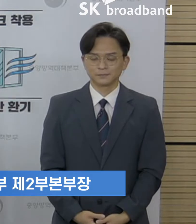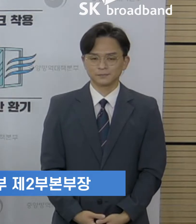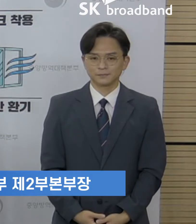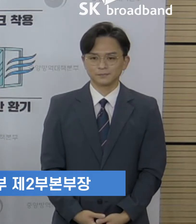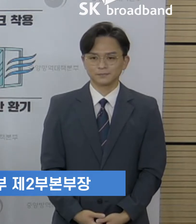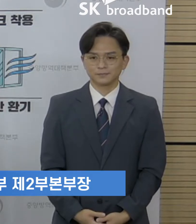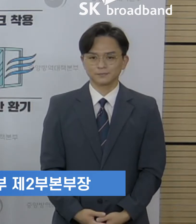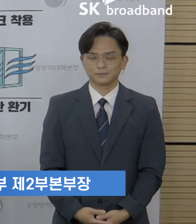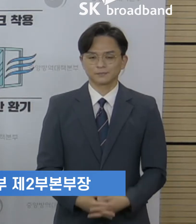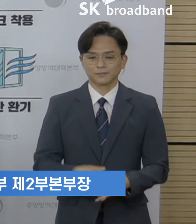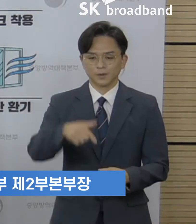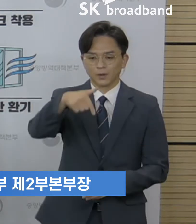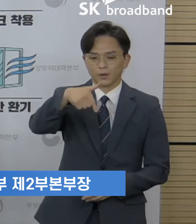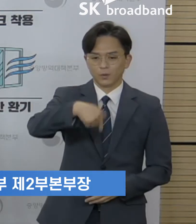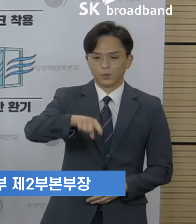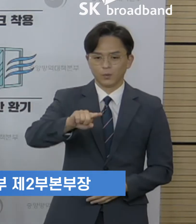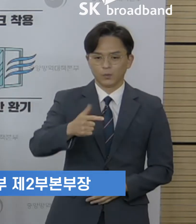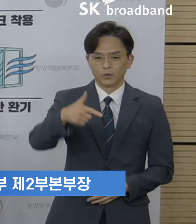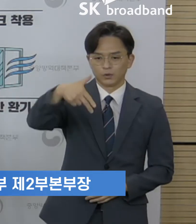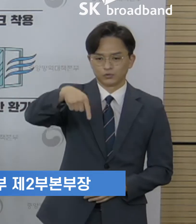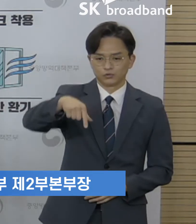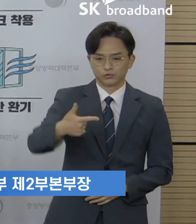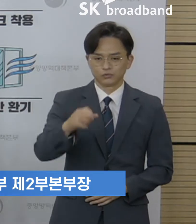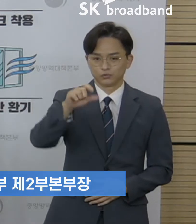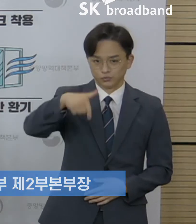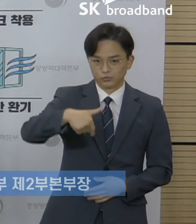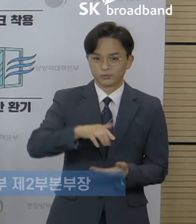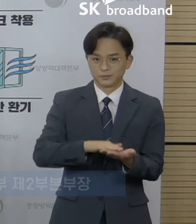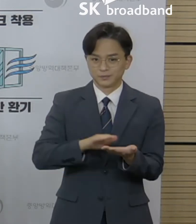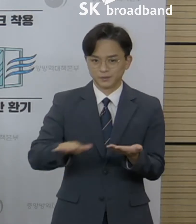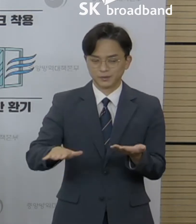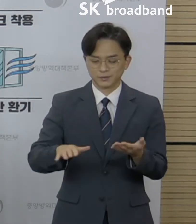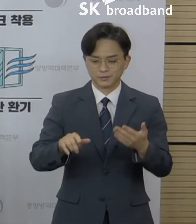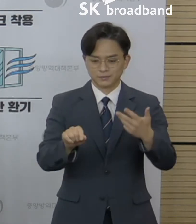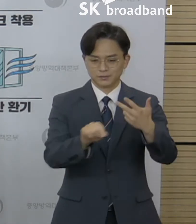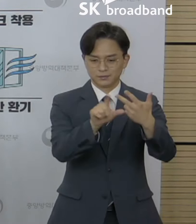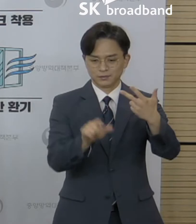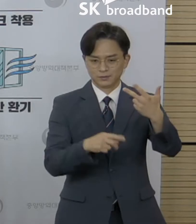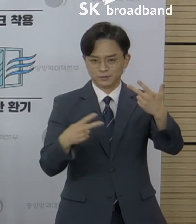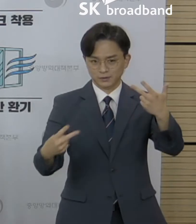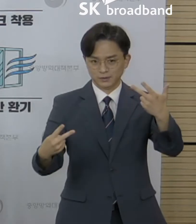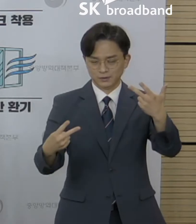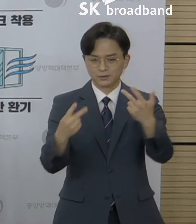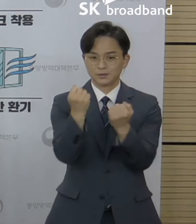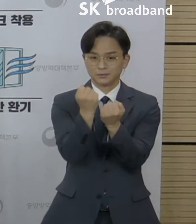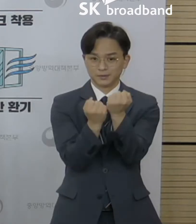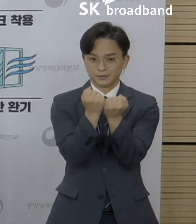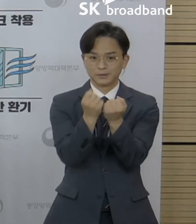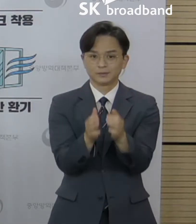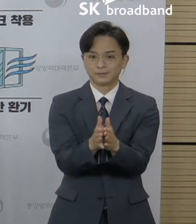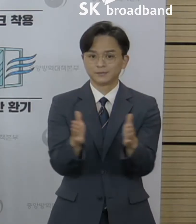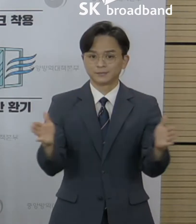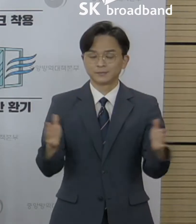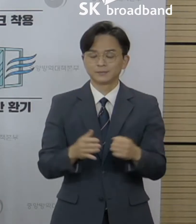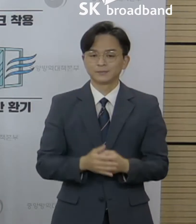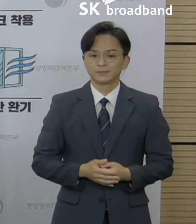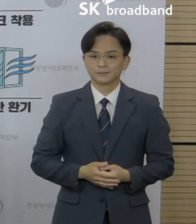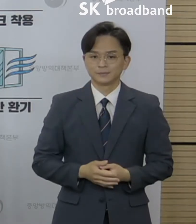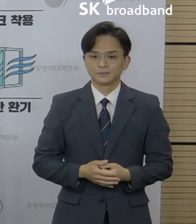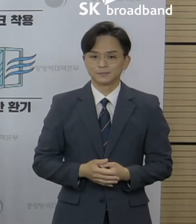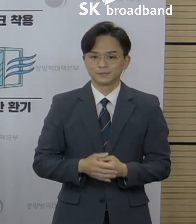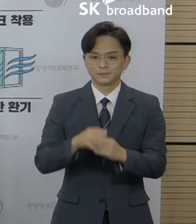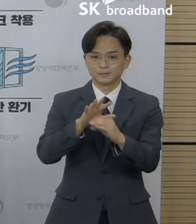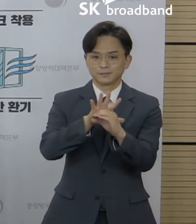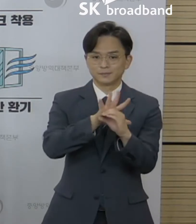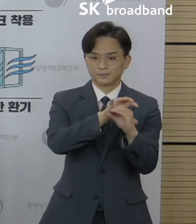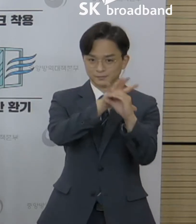안녕하십니까. 국립보건연구원장 권준욱입니다. 7월 2일 정례 브리핑을 시작하겠습니다. 먼저